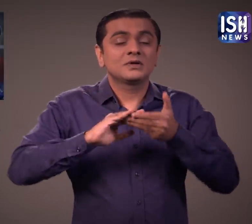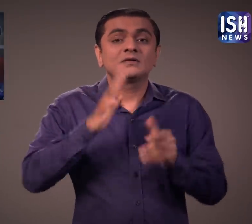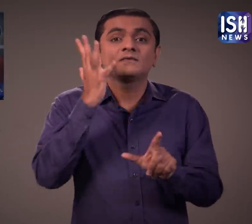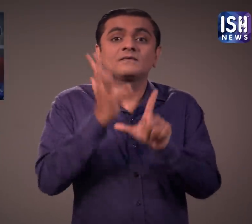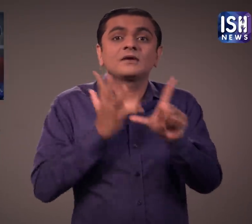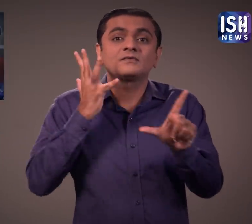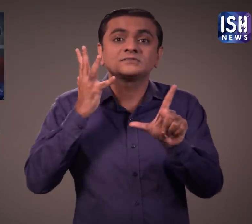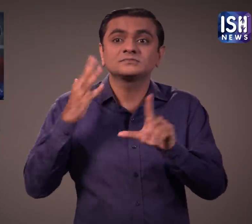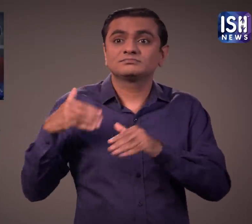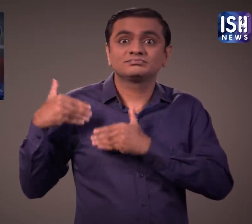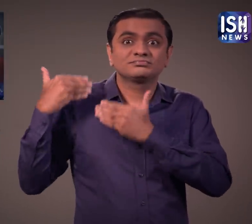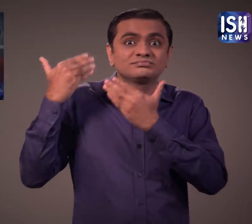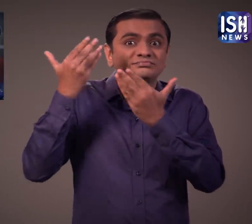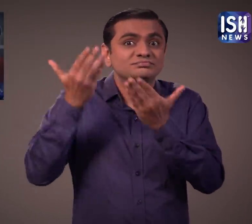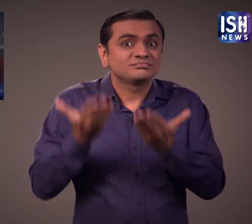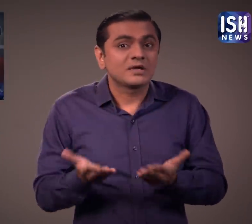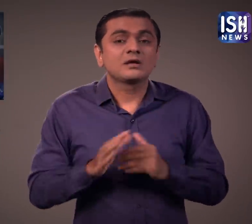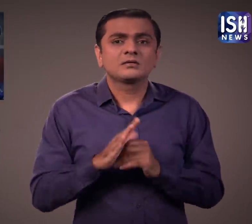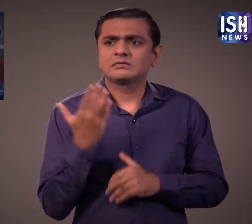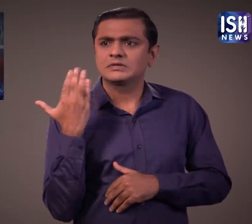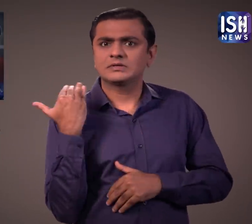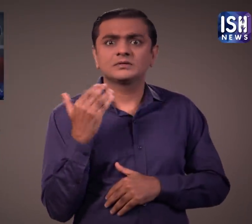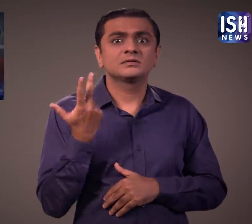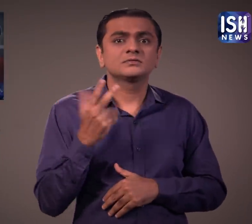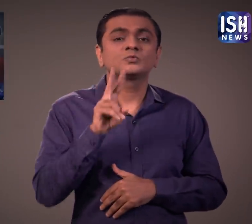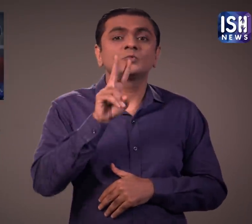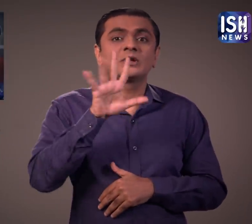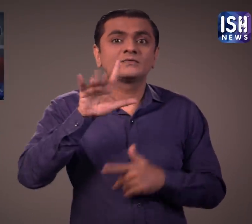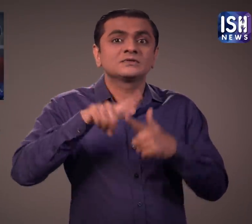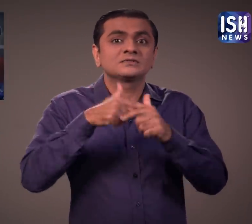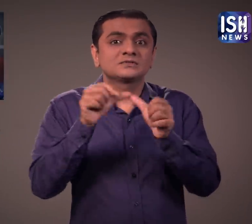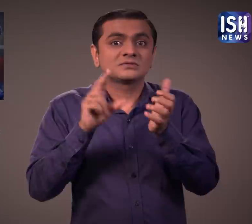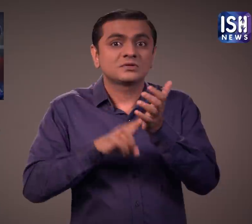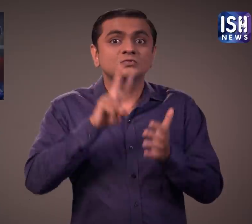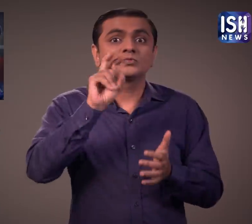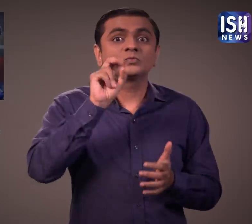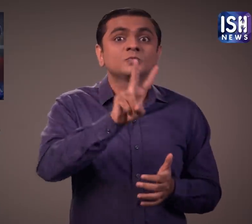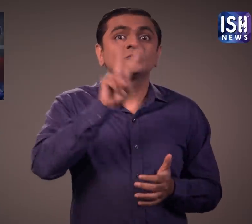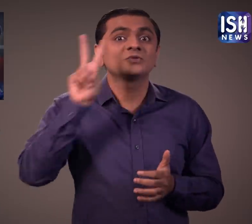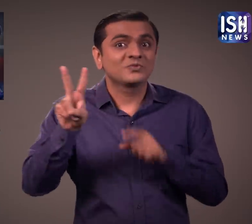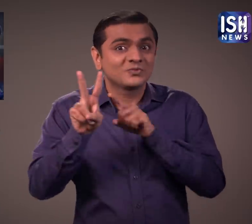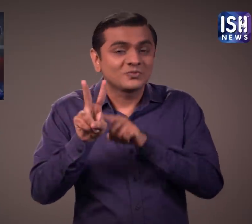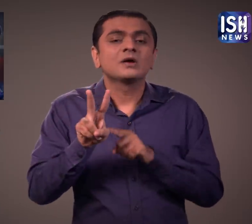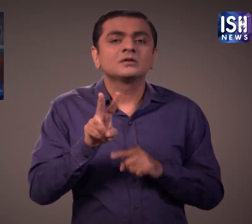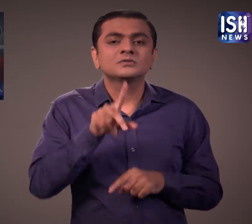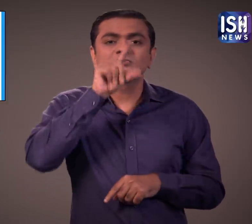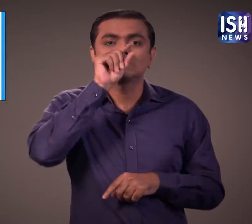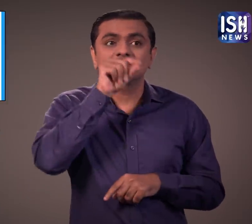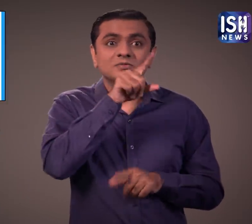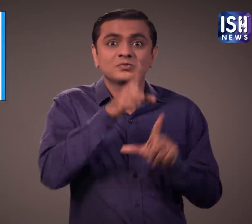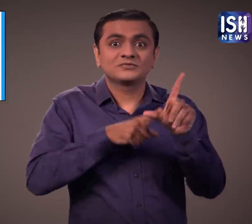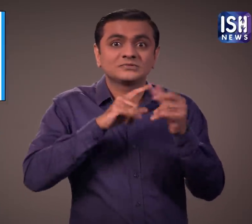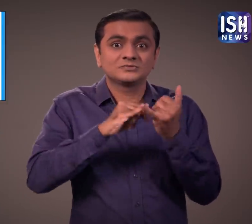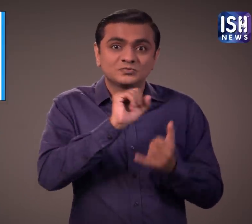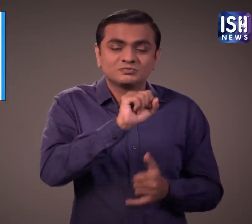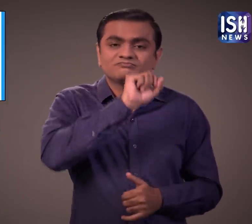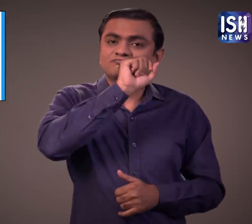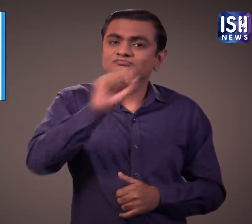इस जोडे की शादी को पाथ साल हो चुके है उन्होंने 25 जनवरी 2022 को ट्विटर पर एक घोशना करते हुए